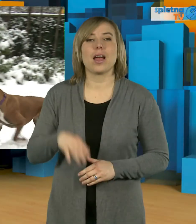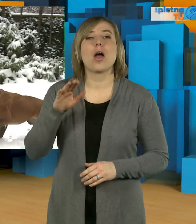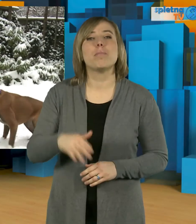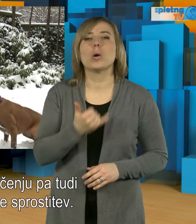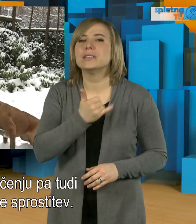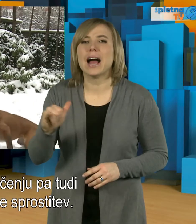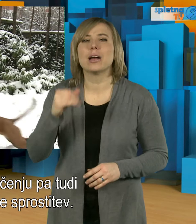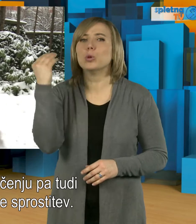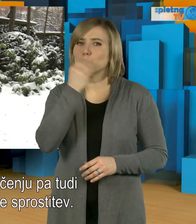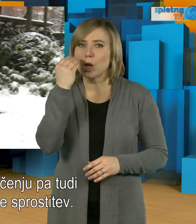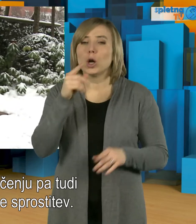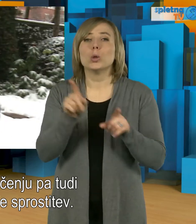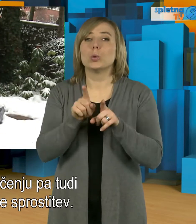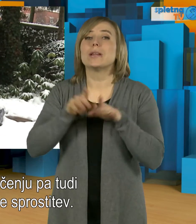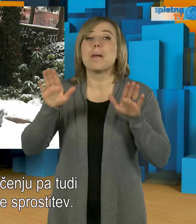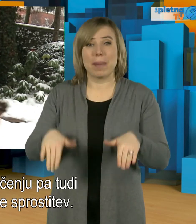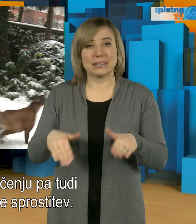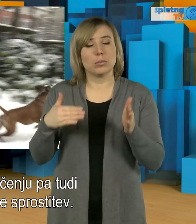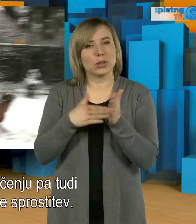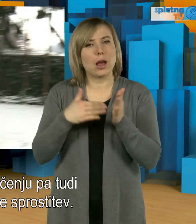Po vsakem učenju pa tudi pes potrebuje